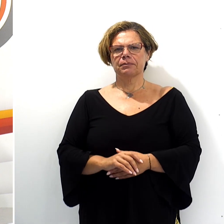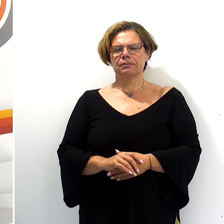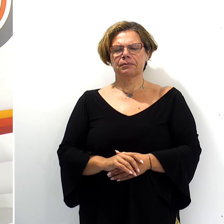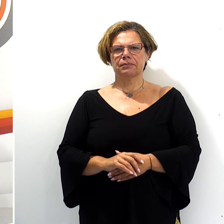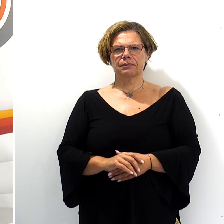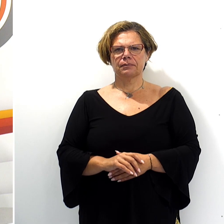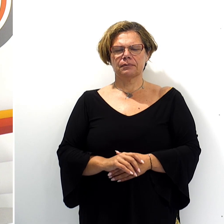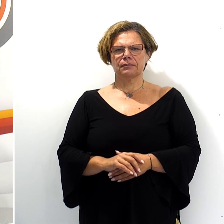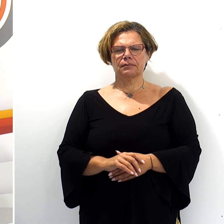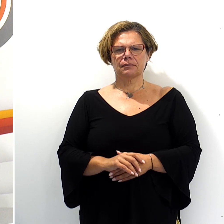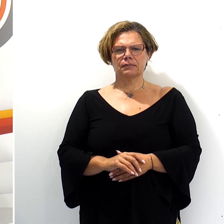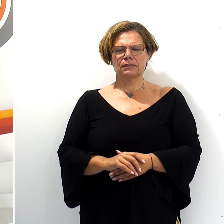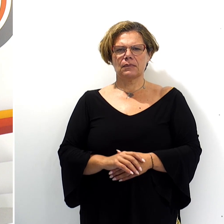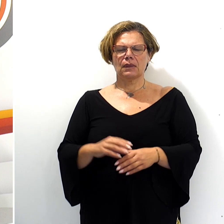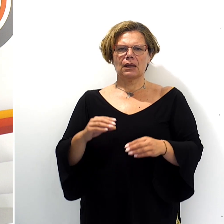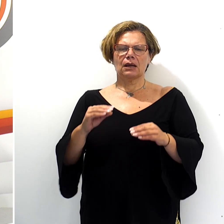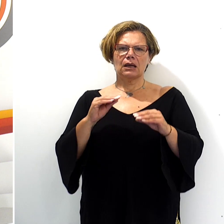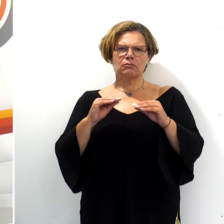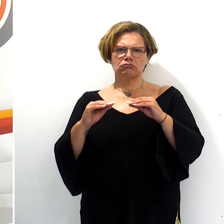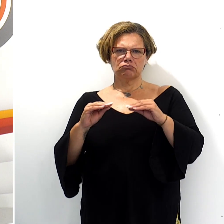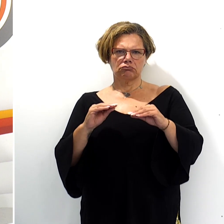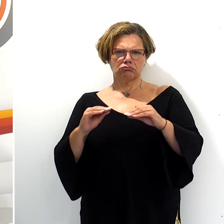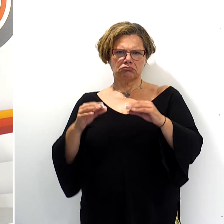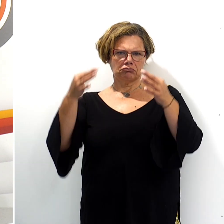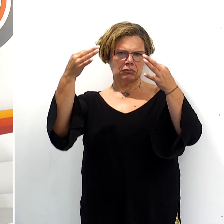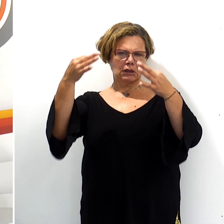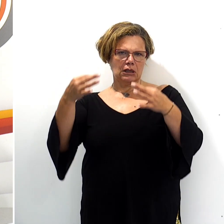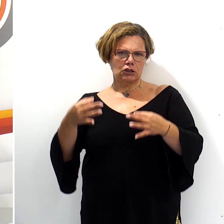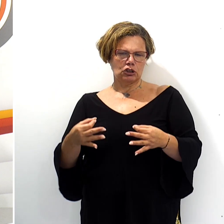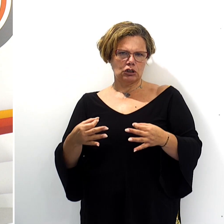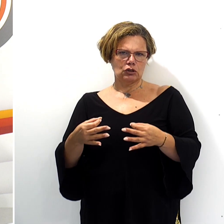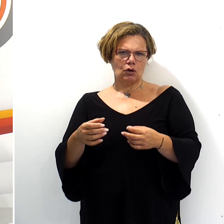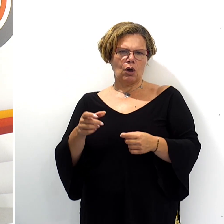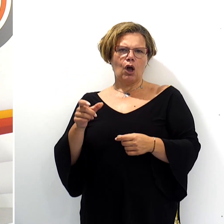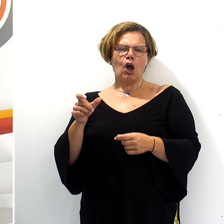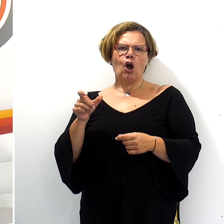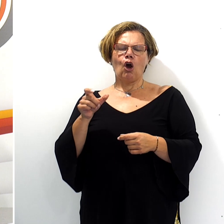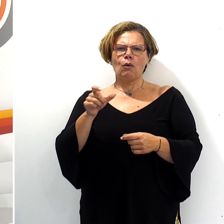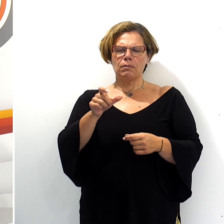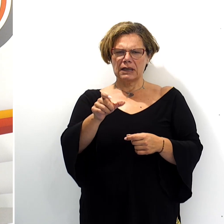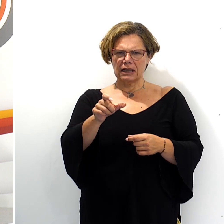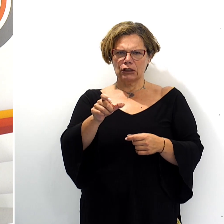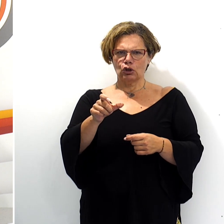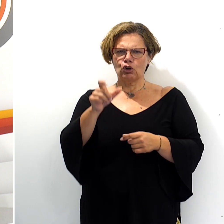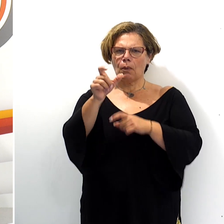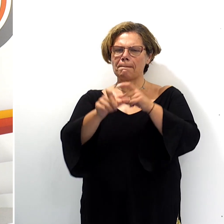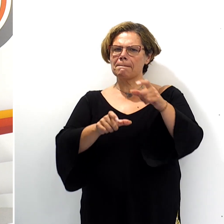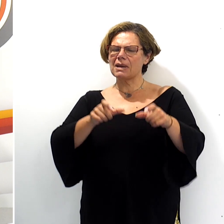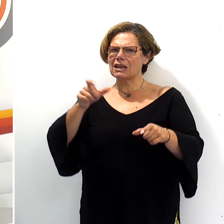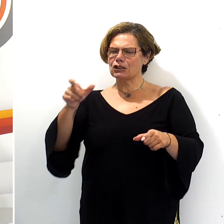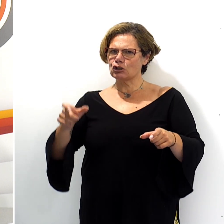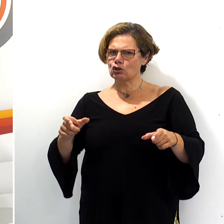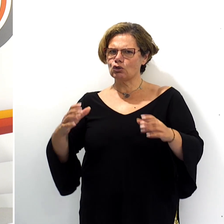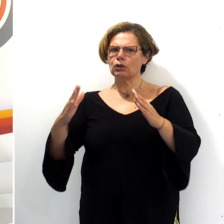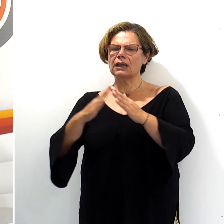interessati disposto l'allontanamento obbligatorio di residenti e occupanti della